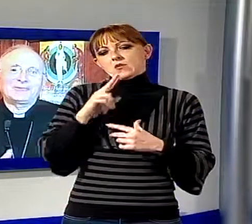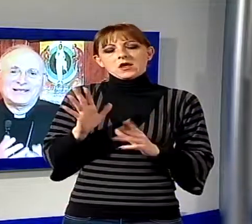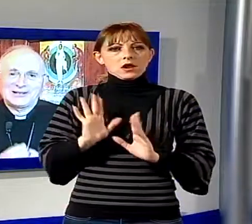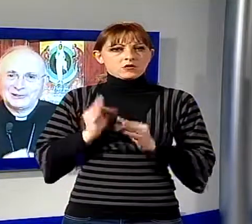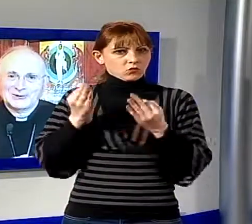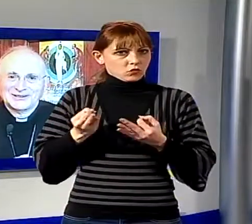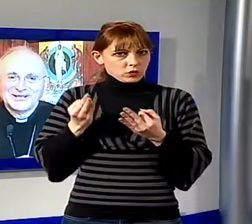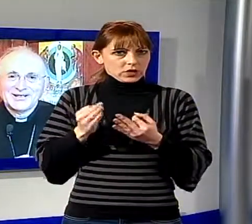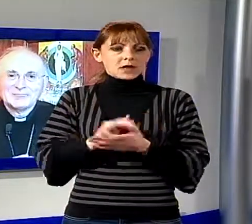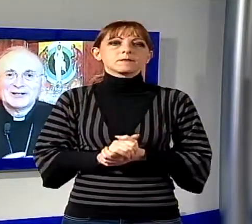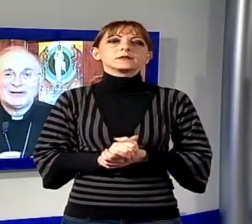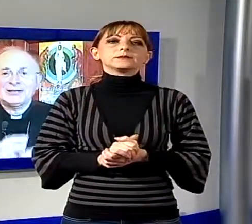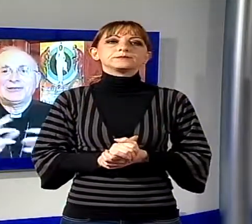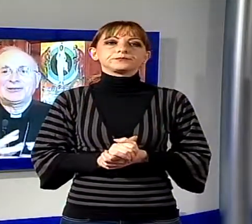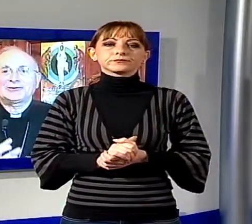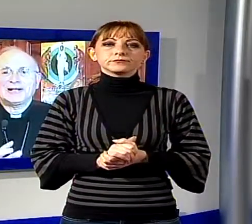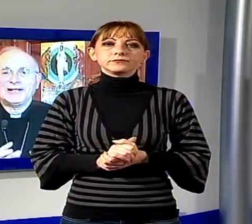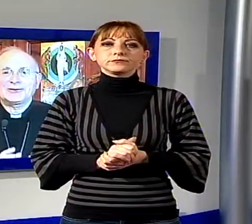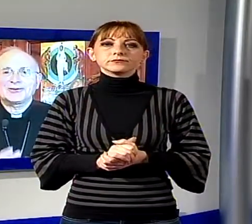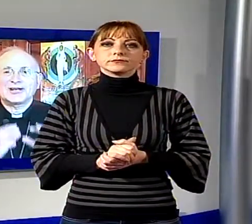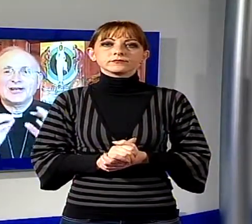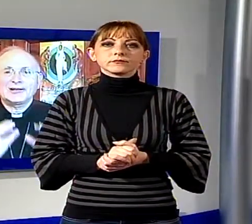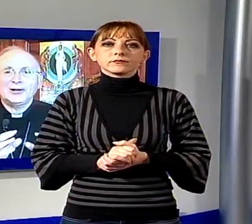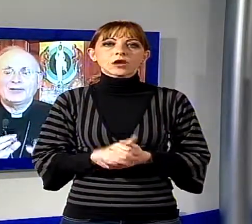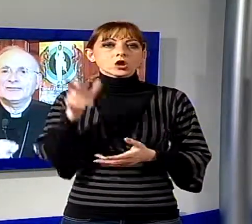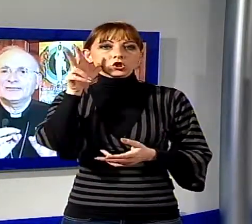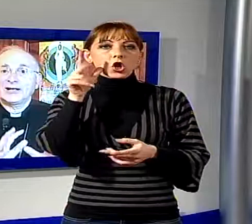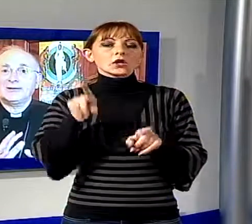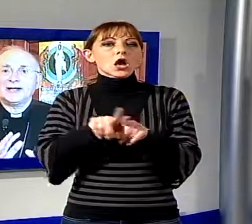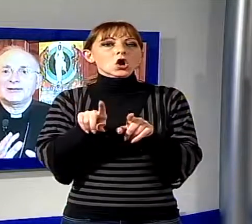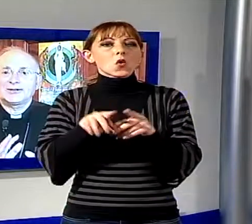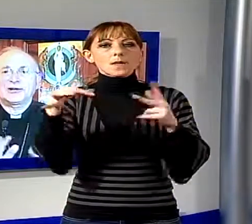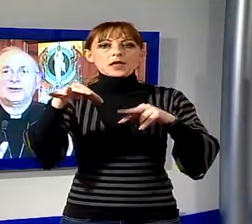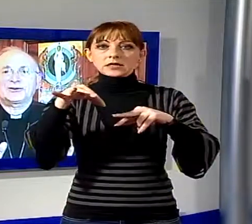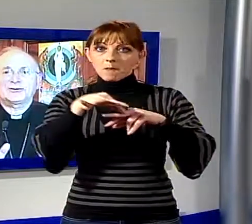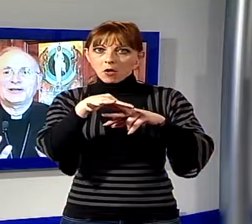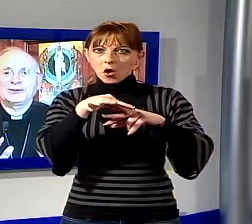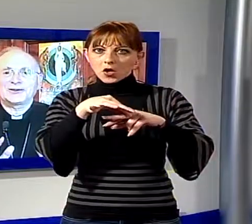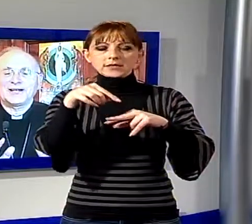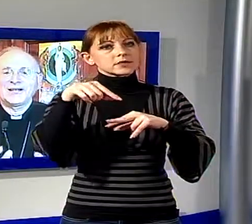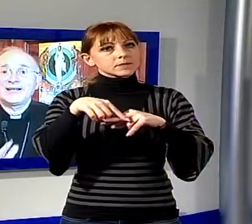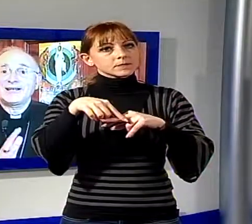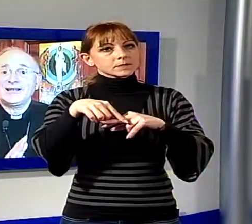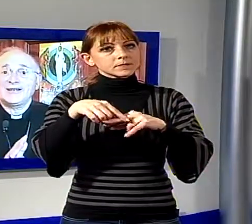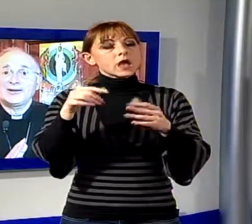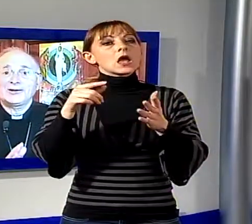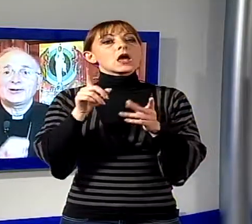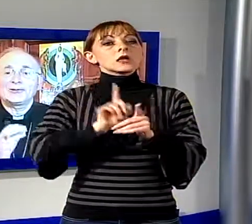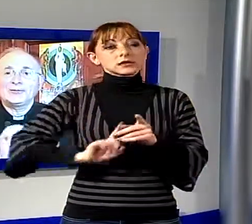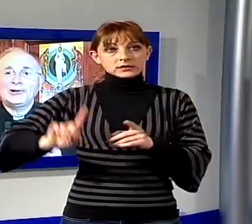che ha fatto bene le cose, quando aveva fatto tutto il creato, dice, no, ecco ora mi sono accorto di una cosa,